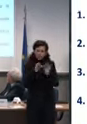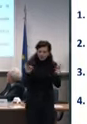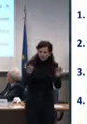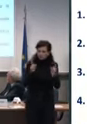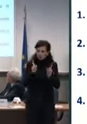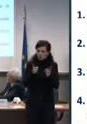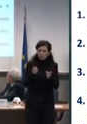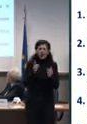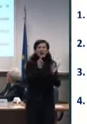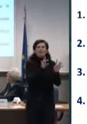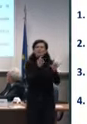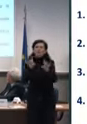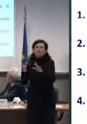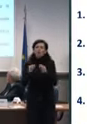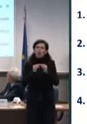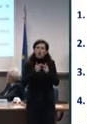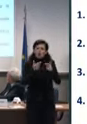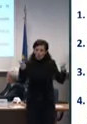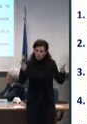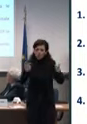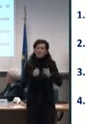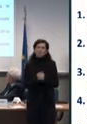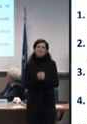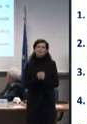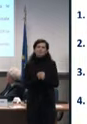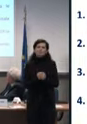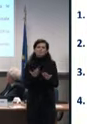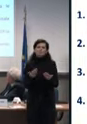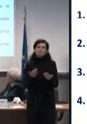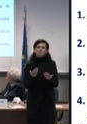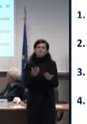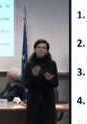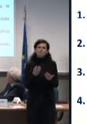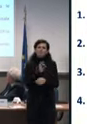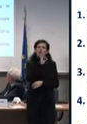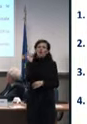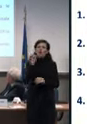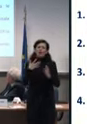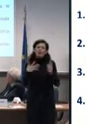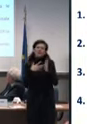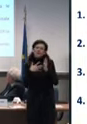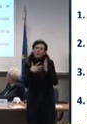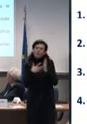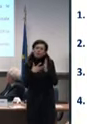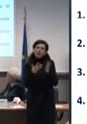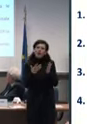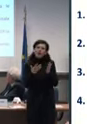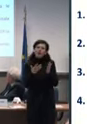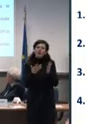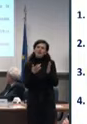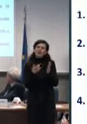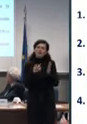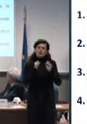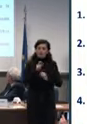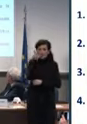infezione sono per esempio difficoltà legate al fatto che per esempio il della dotazione organica potrei